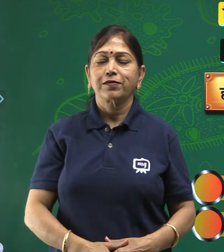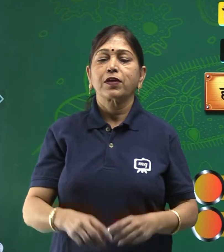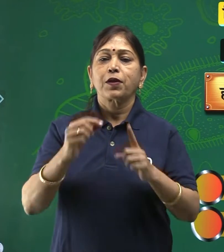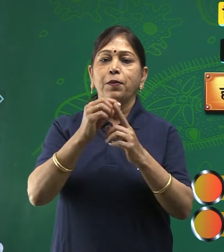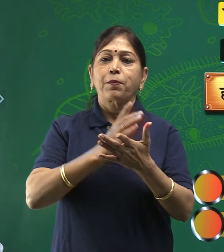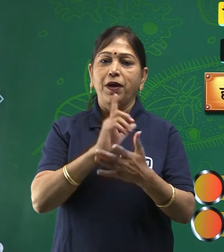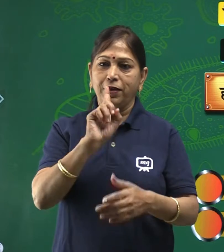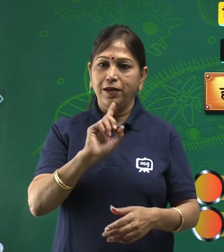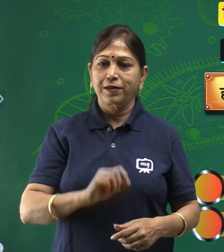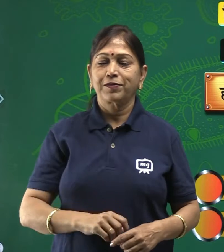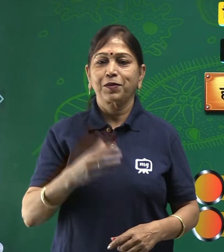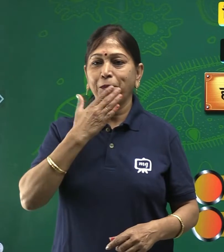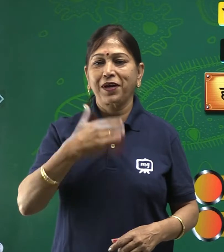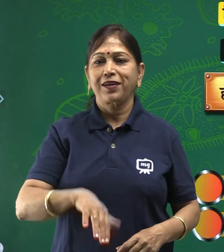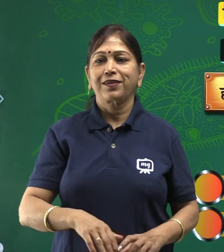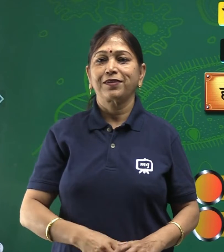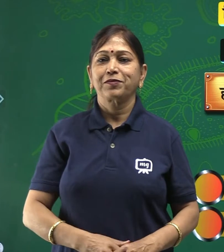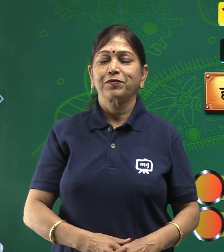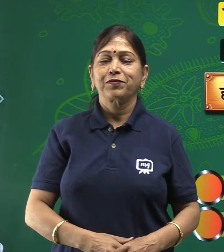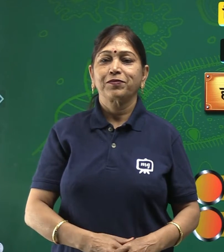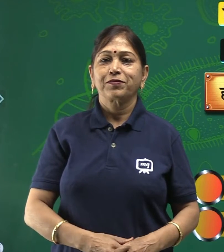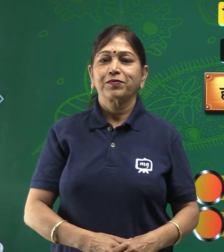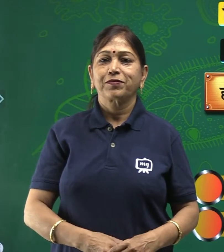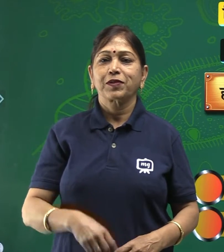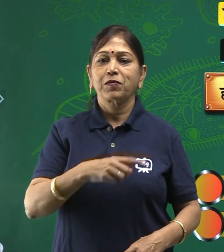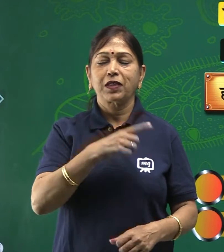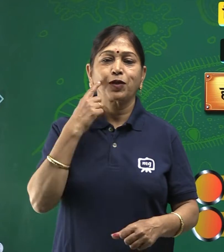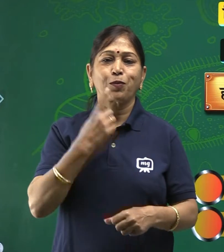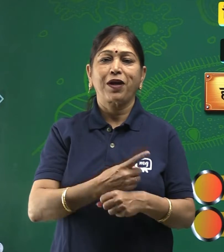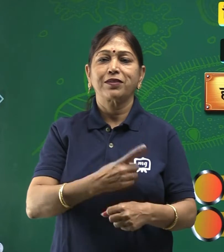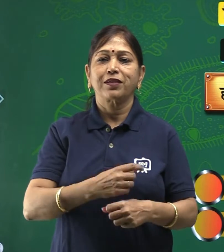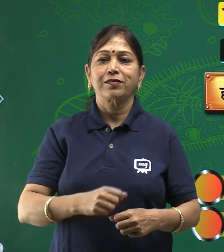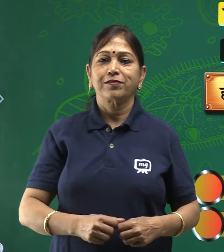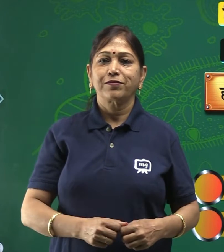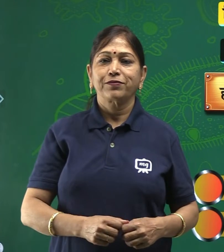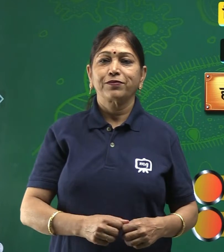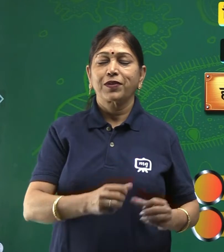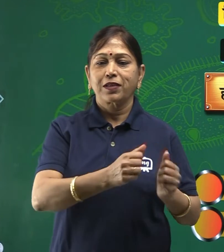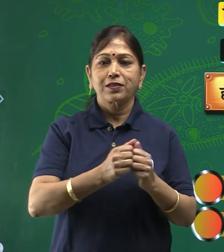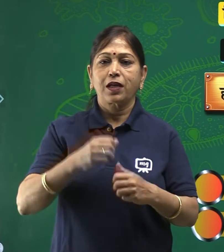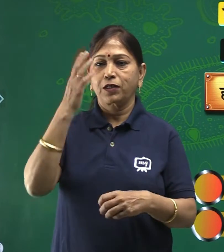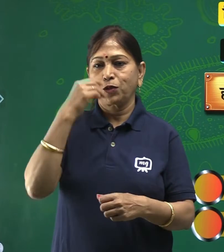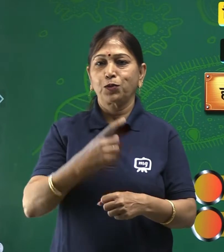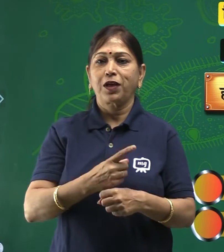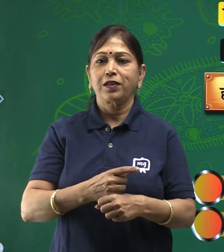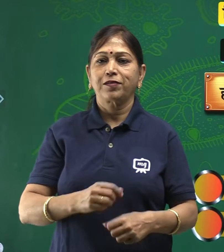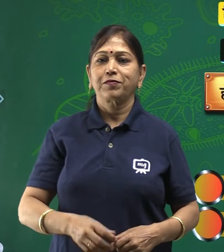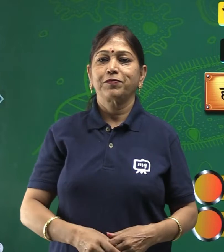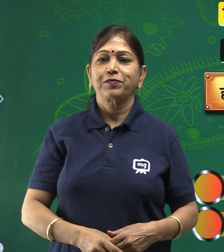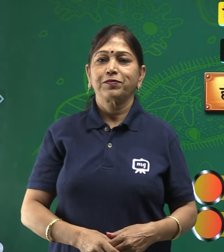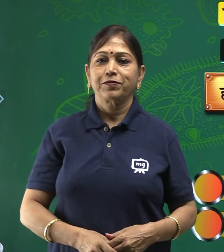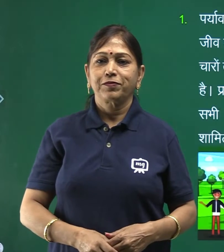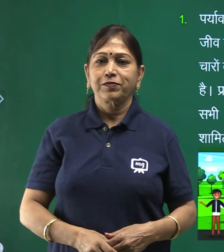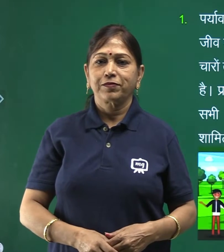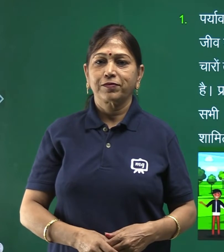भाग 1 पढ़ेंगे। महेंद्र कुमार जैन, मेरे साथ अंजू रानी।